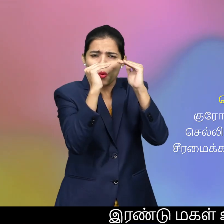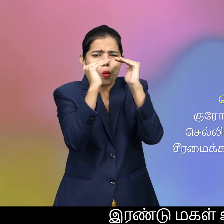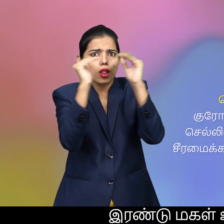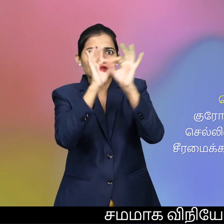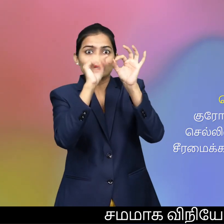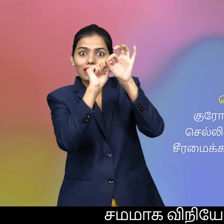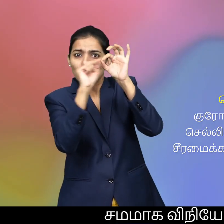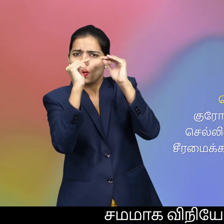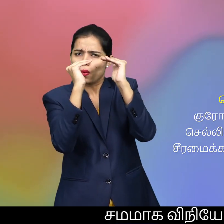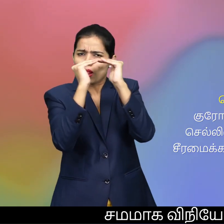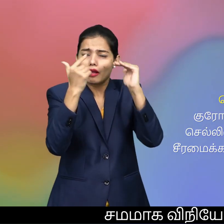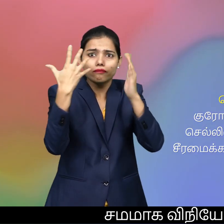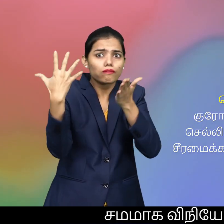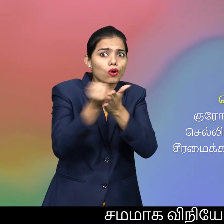உயிரணுக்களுக்குள் சமமாக விநியோகிக்கப்படுகின்றன.